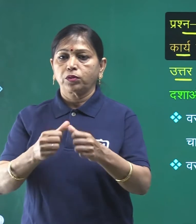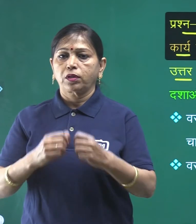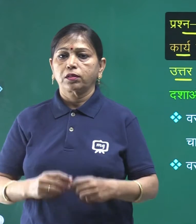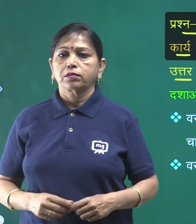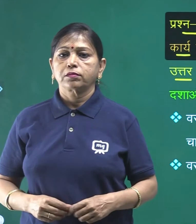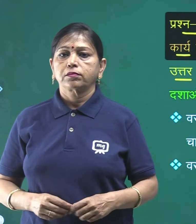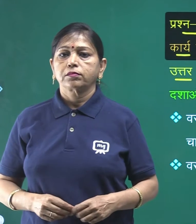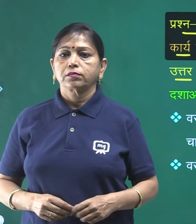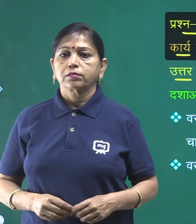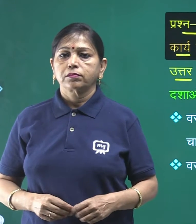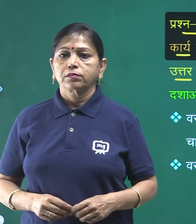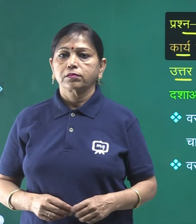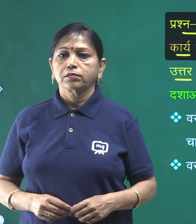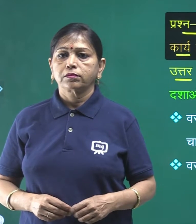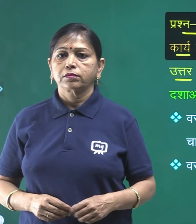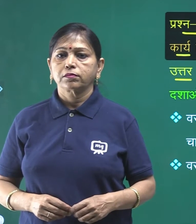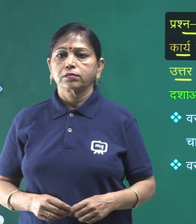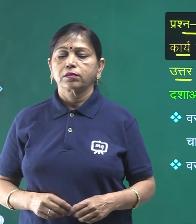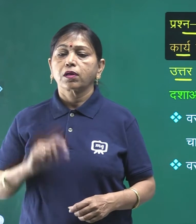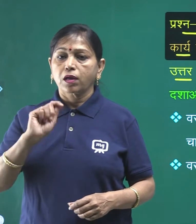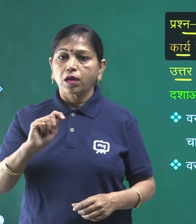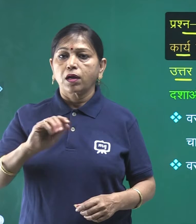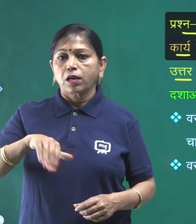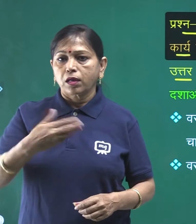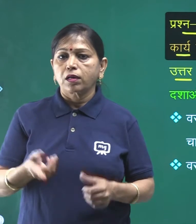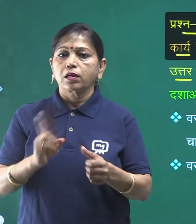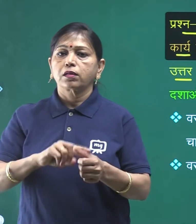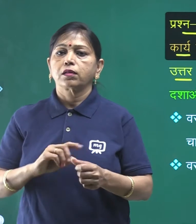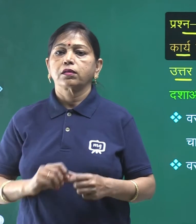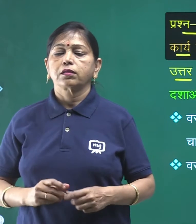उत्तर, कार्य करने के लिए